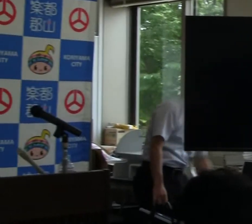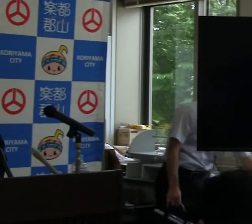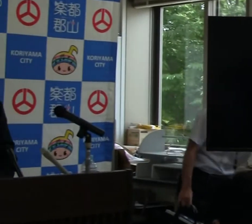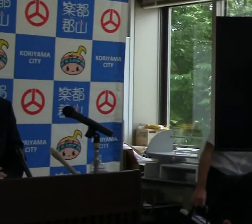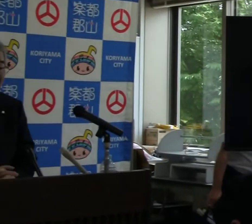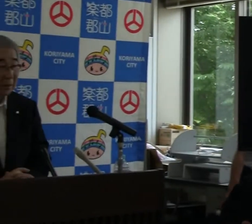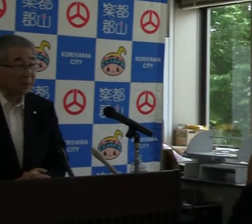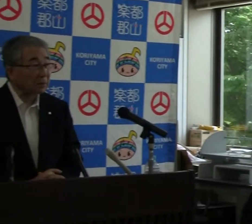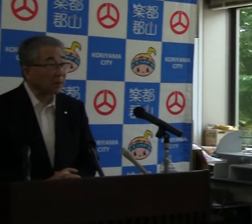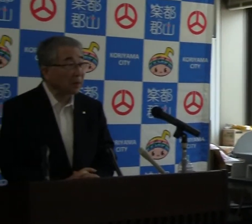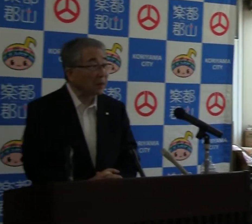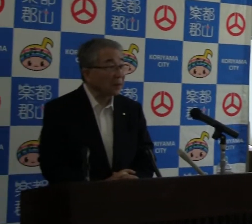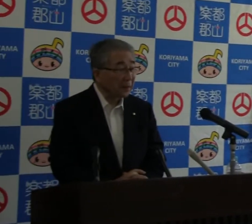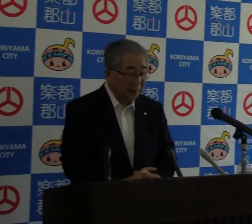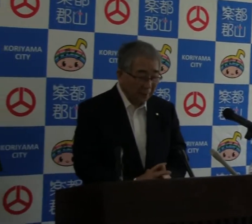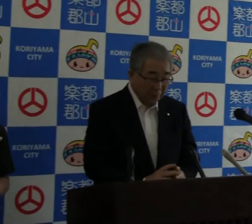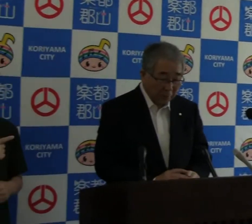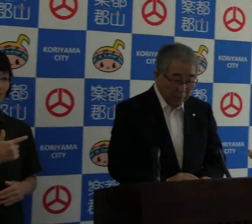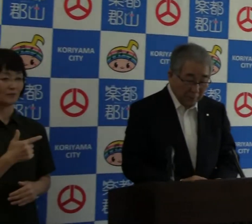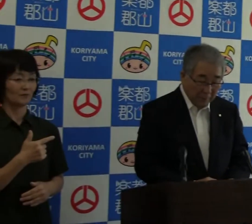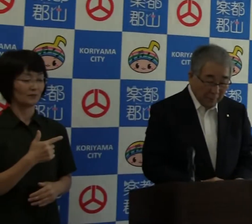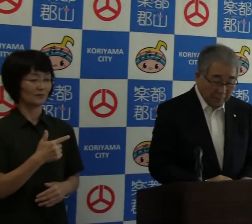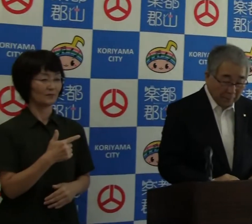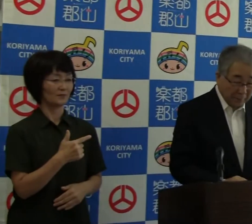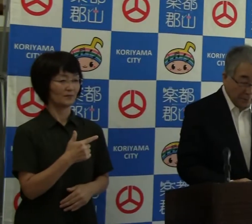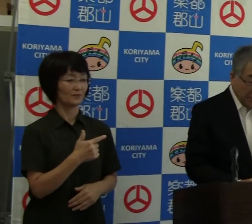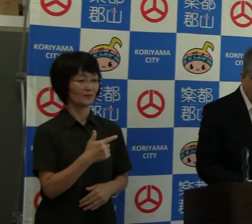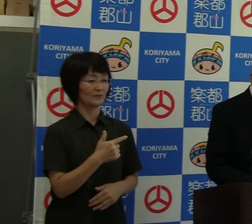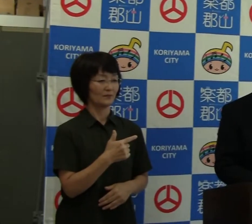移動も伴う、あるいは、